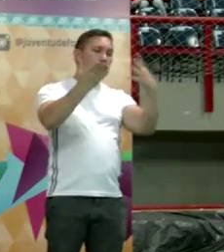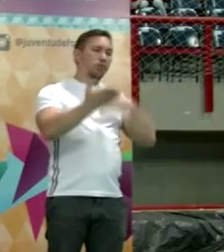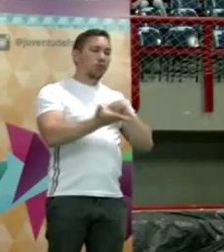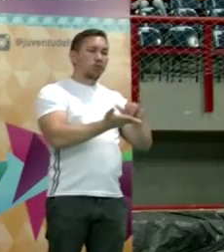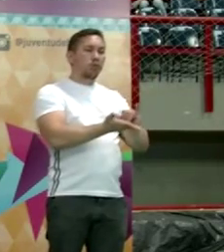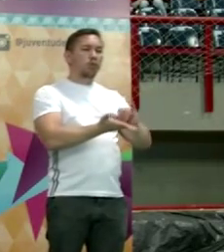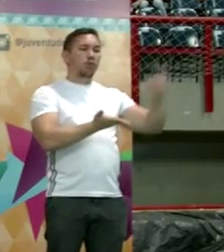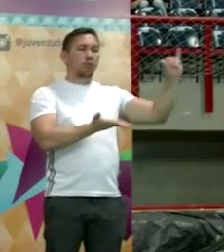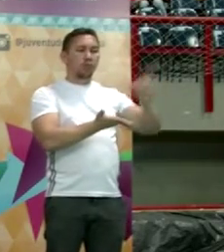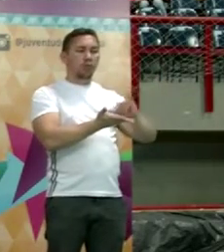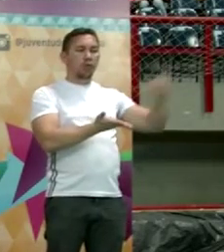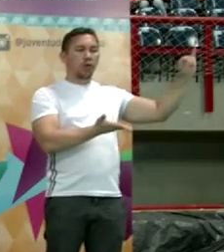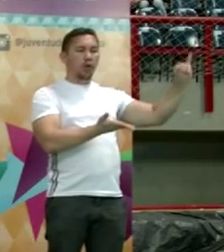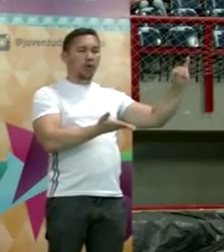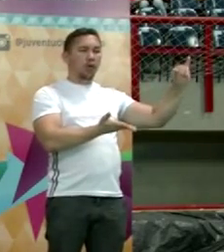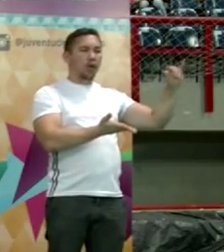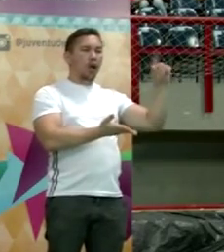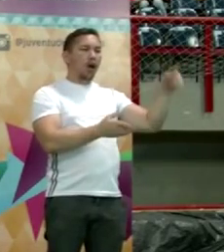Exportação. O nome disso?